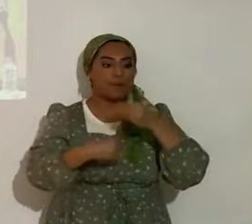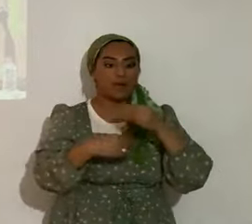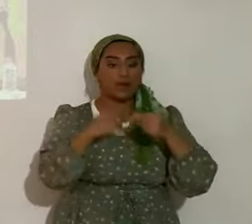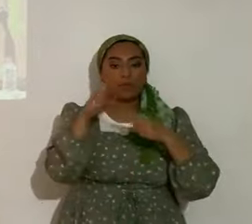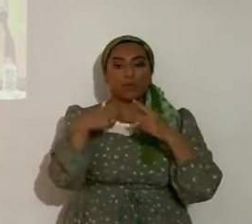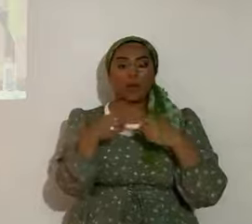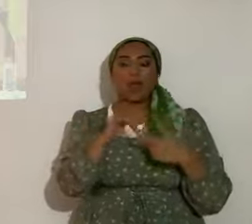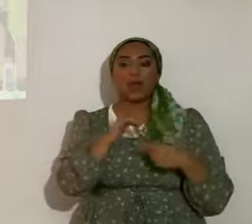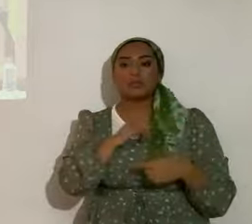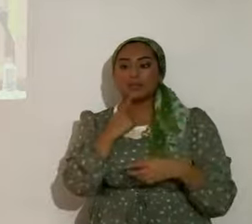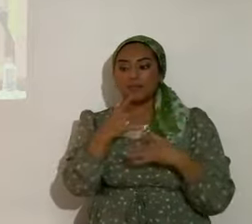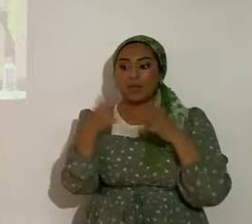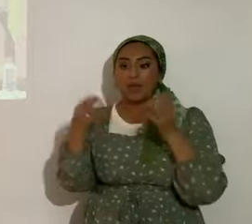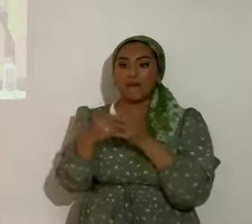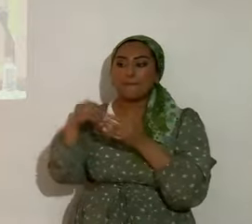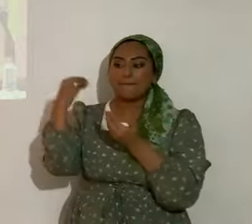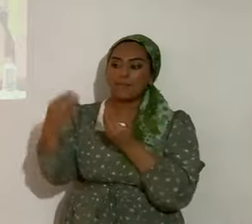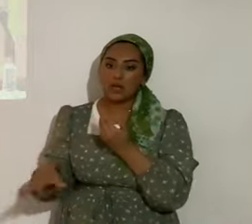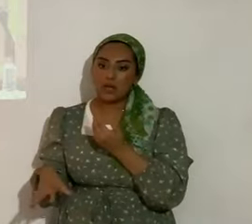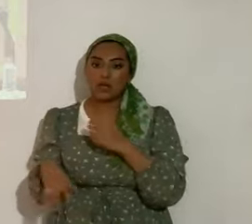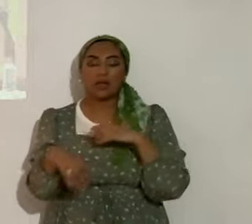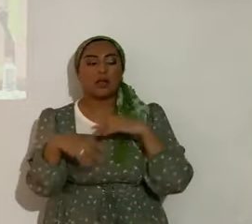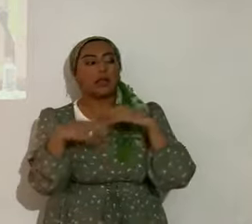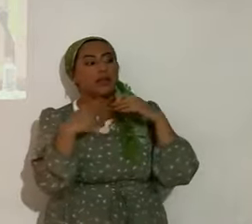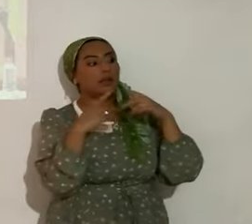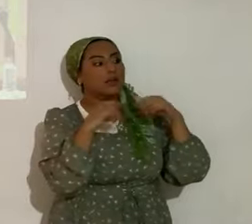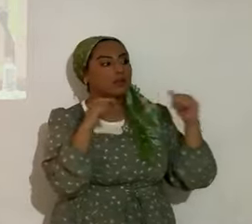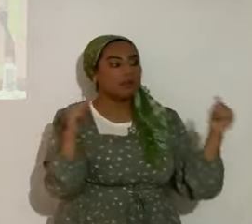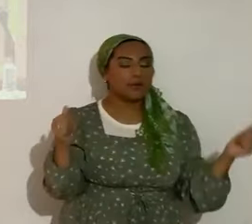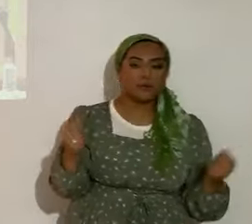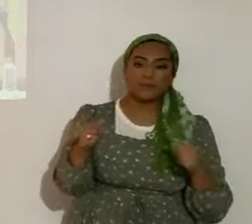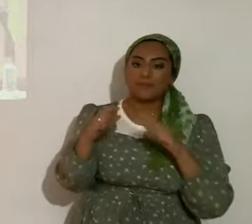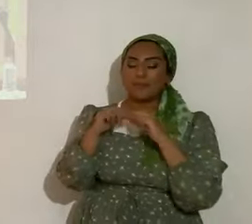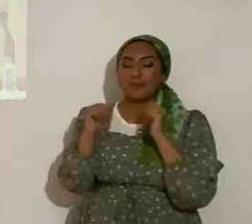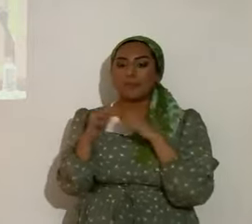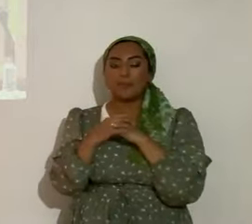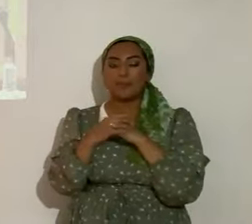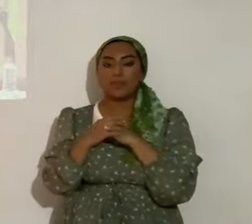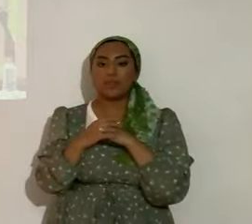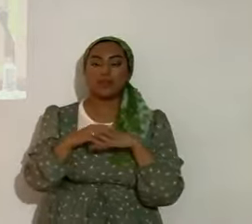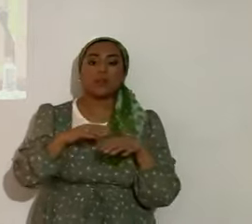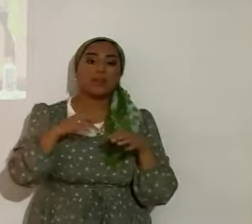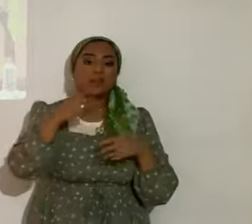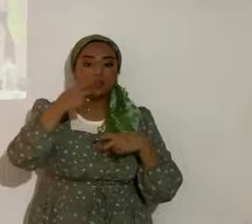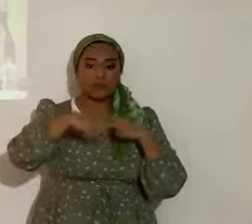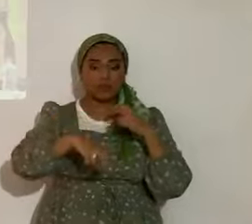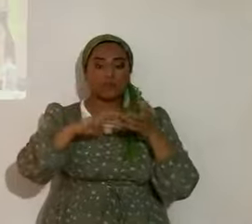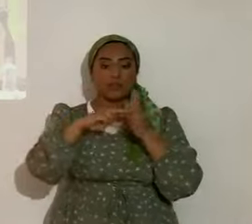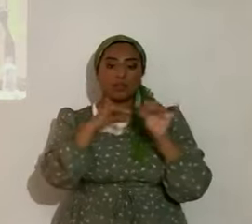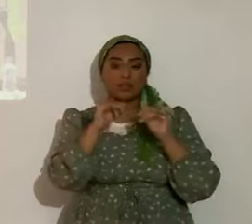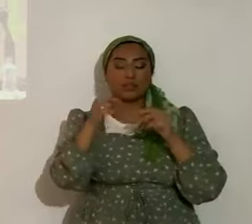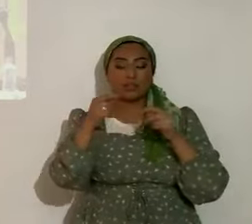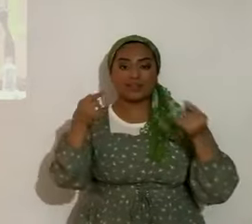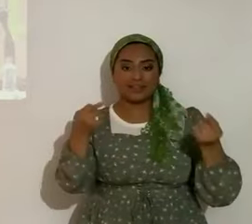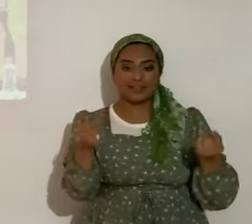Cuando dije yo gastos de tribunales, etcétera, o abogados, etcétera, entonces la dificultad inicial